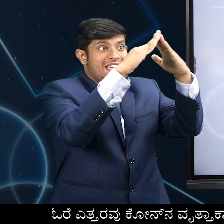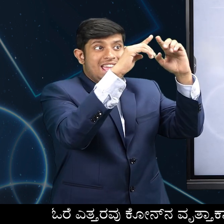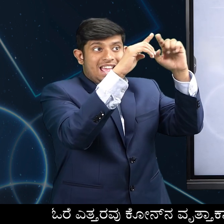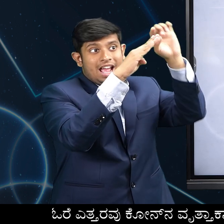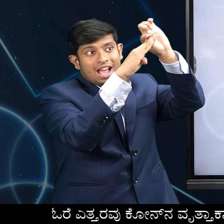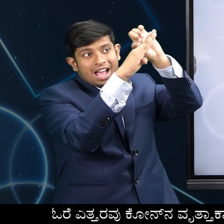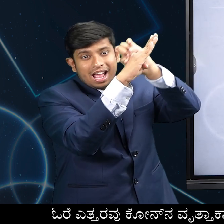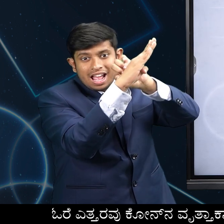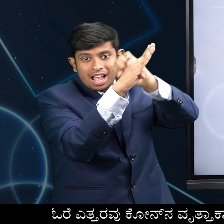ದೂರವಾಗಿದೆ.